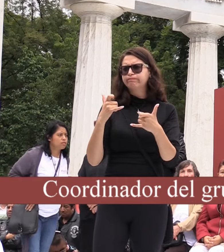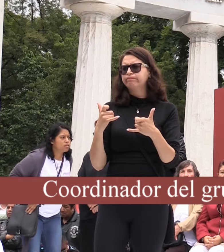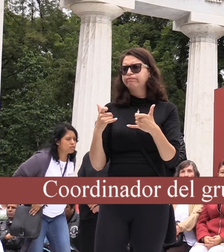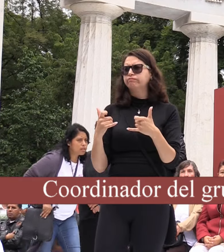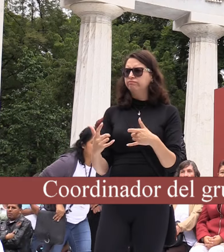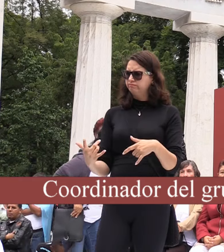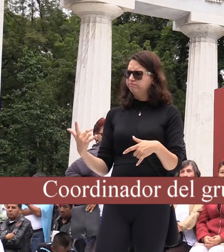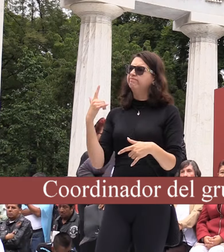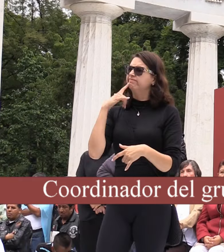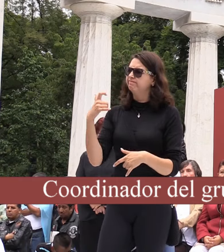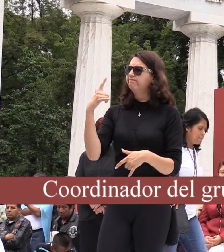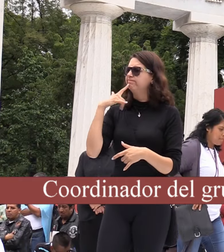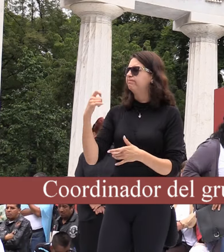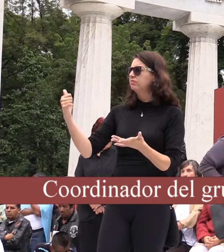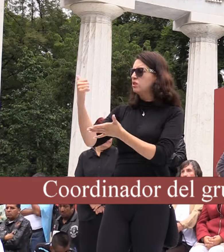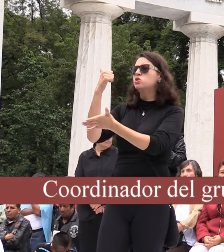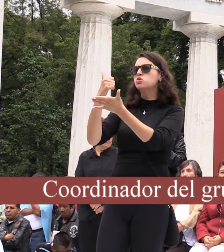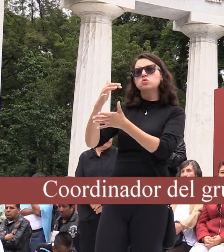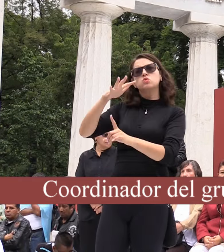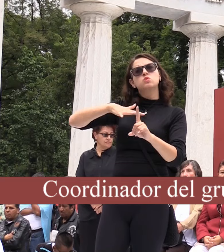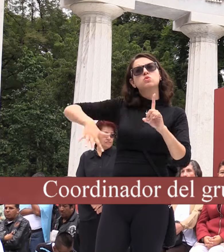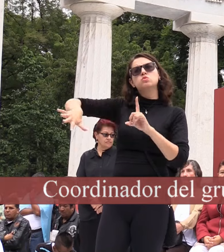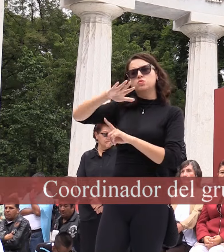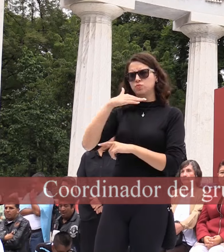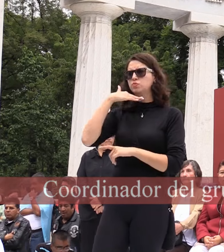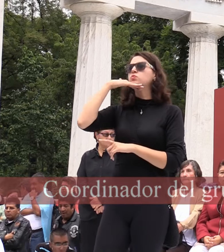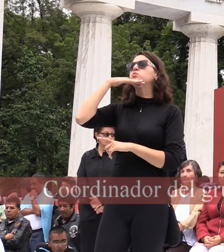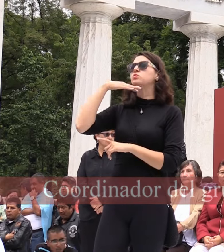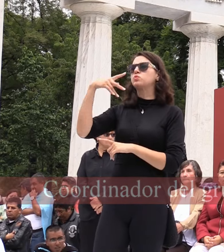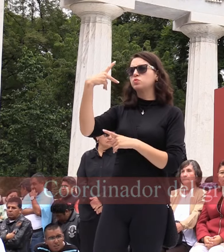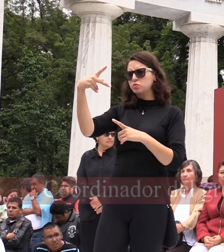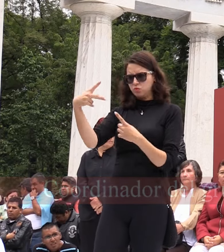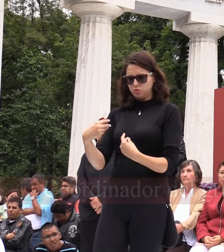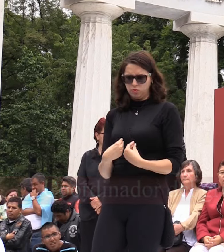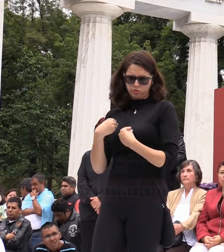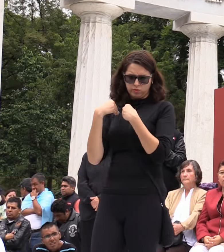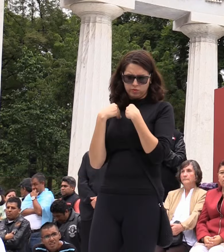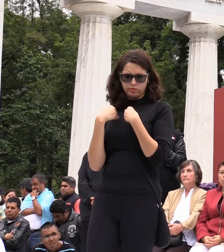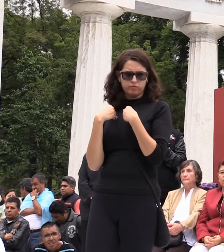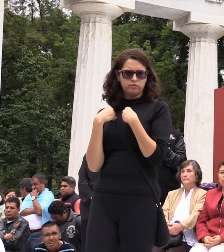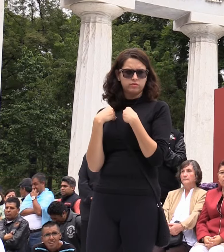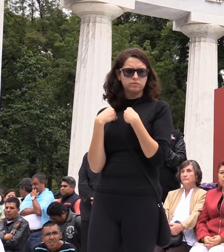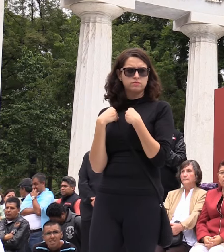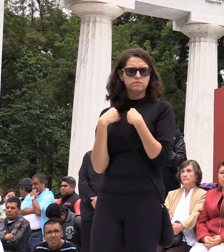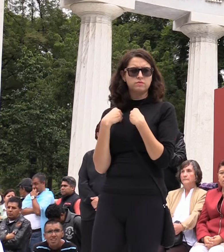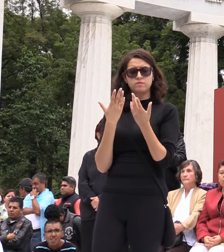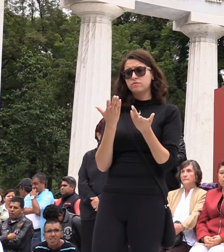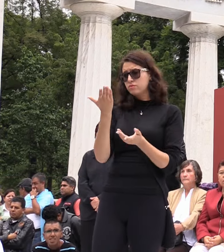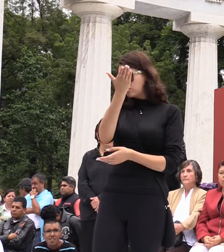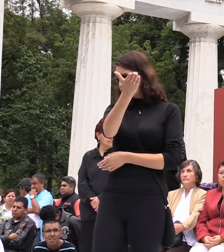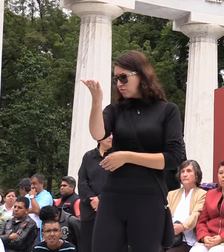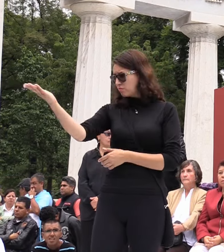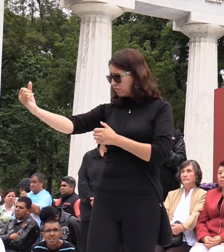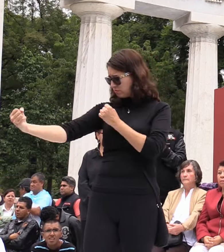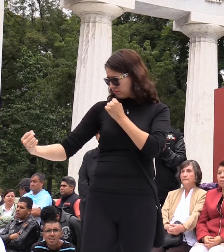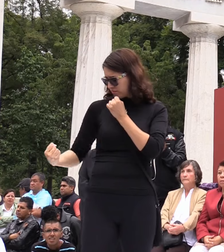batalla por tener una ciudad digna para sus habitantes. Con el respaldo de la